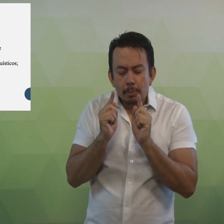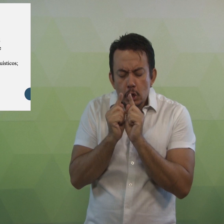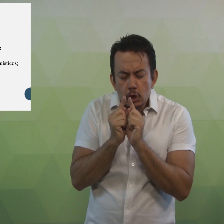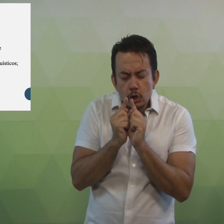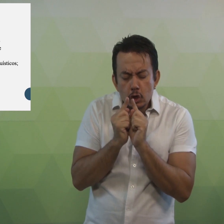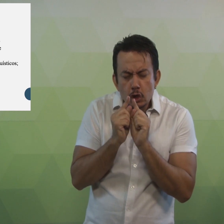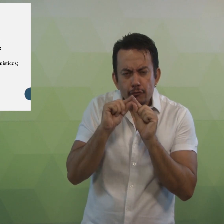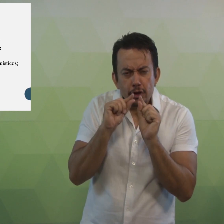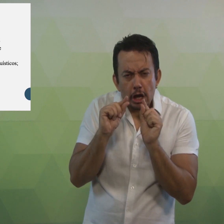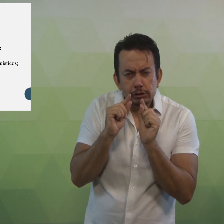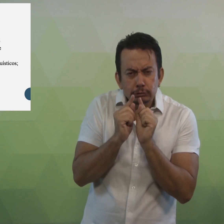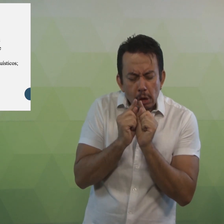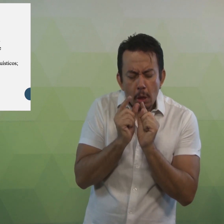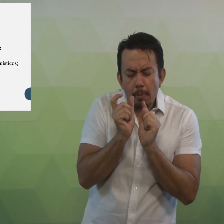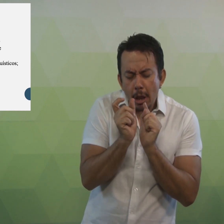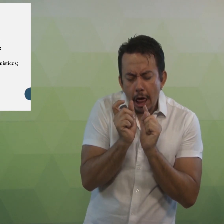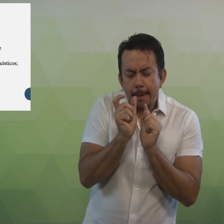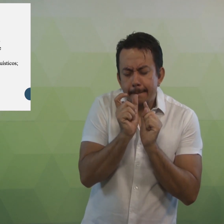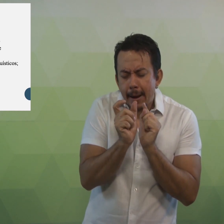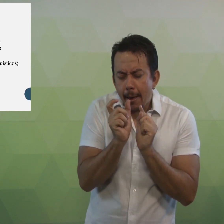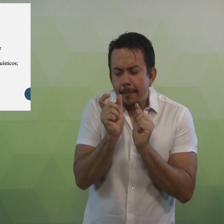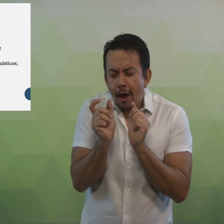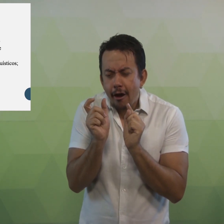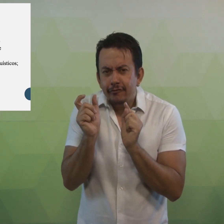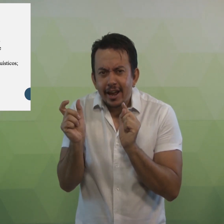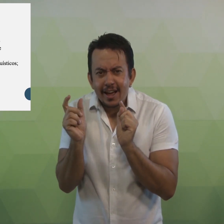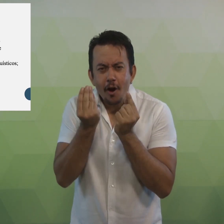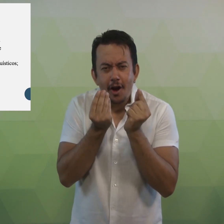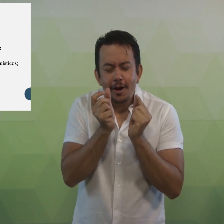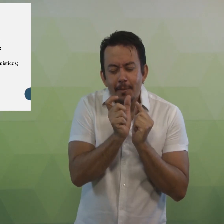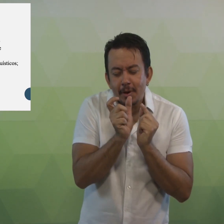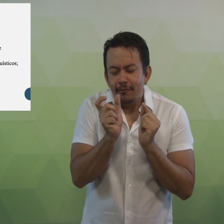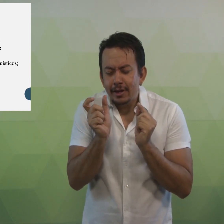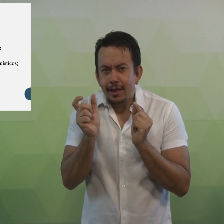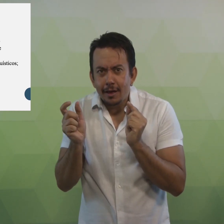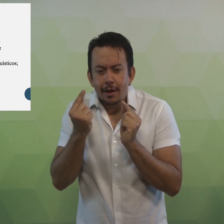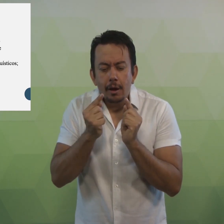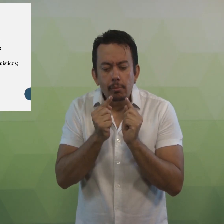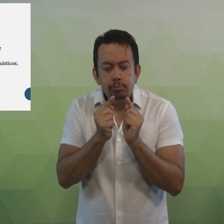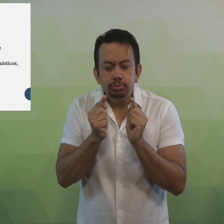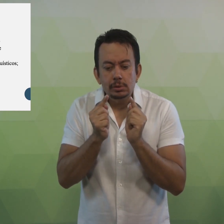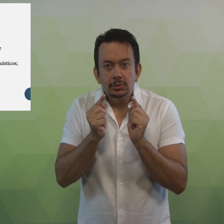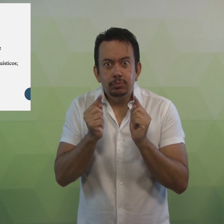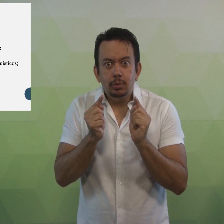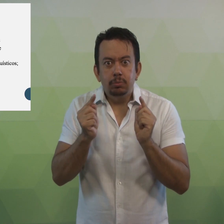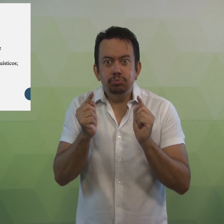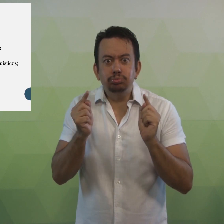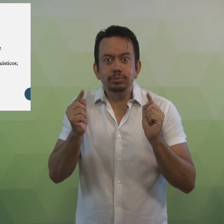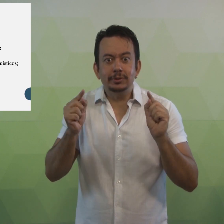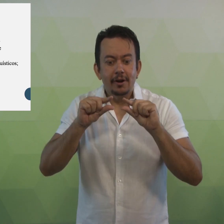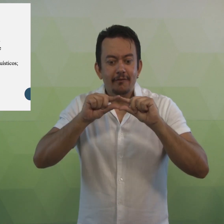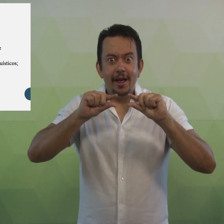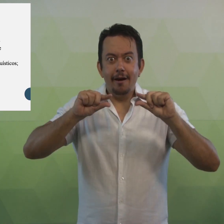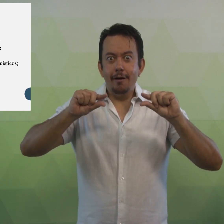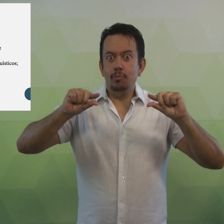que é quando já adquirimos as palavras simples e essas palavras elas vão se juntando até formarem